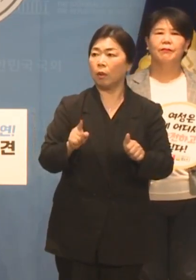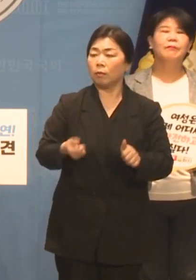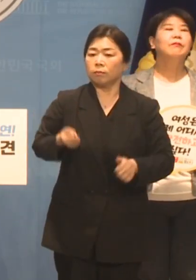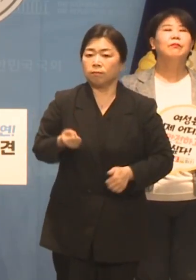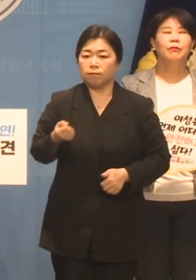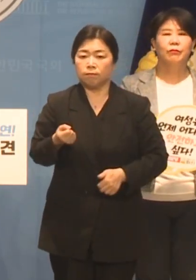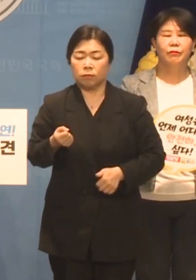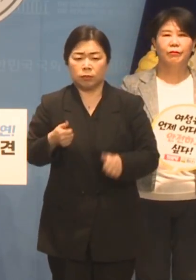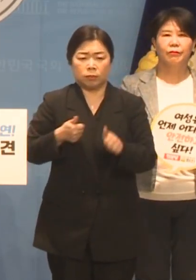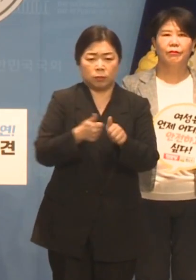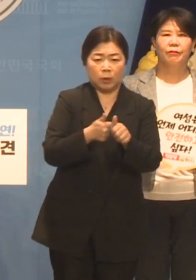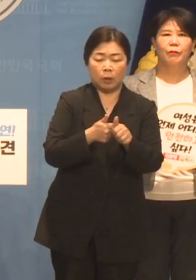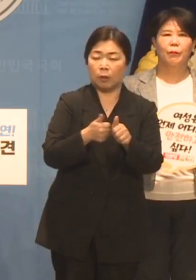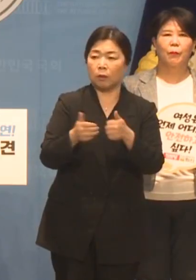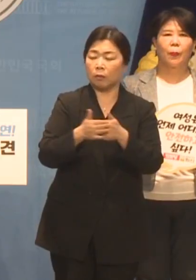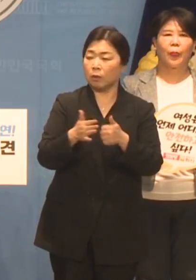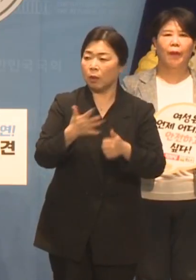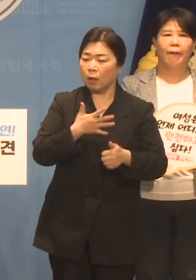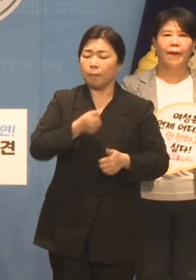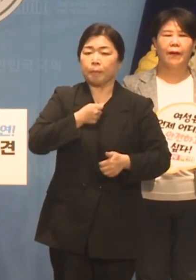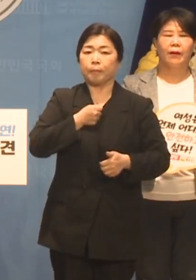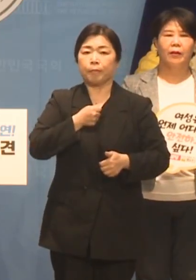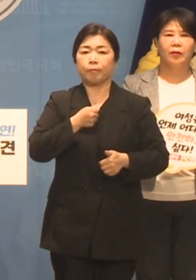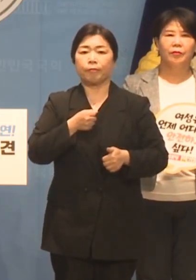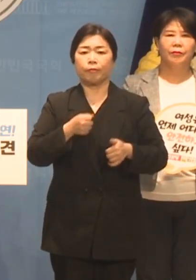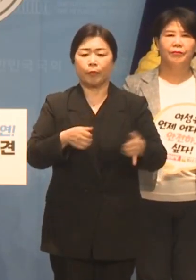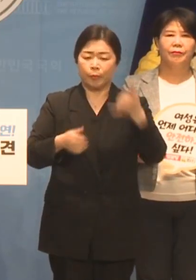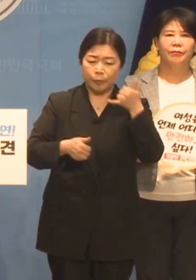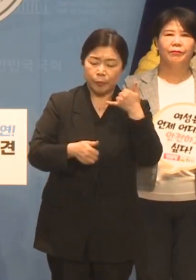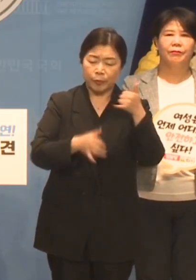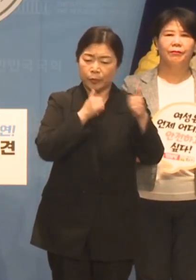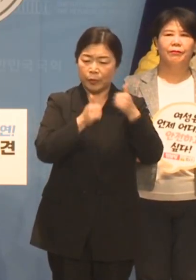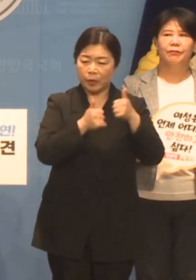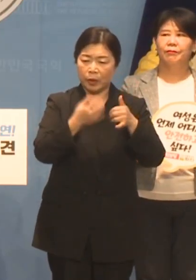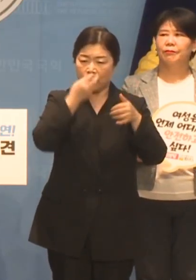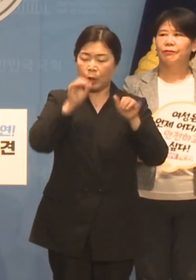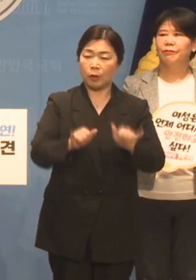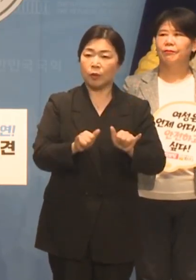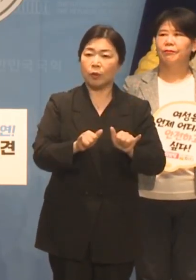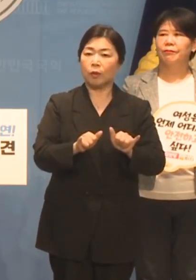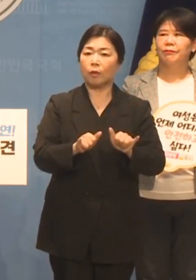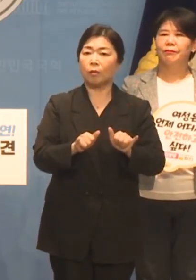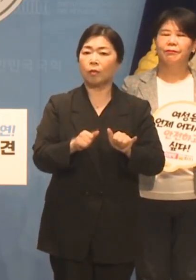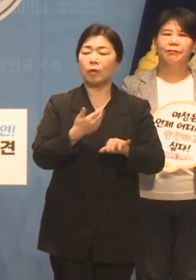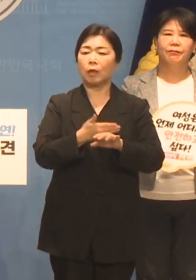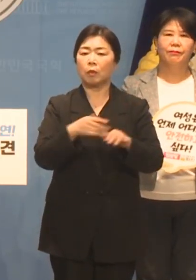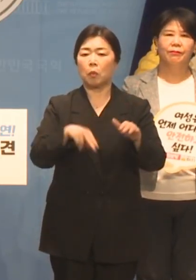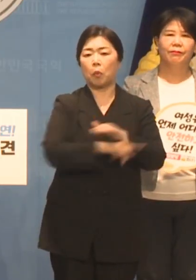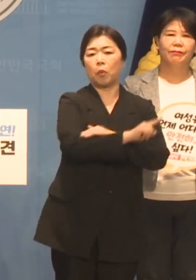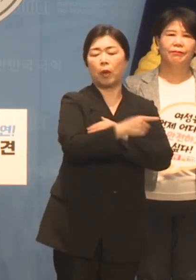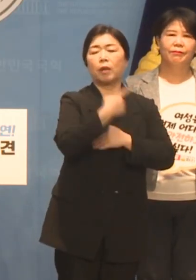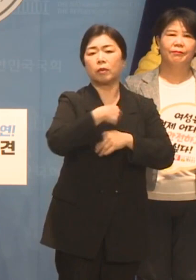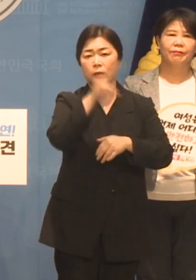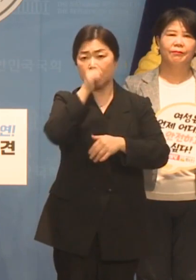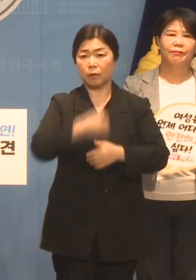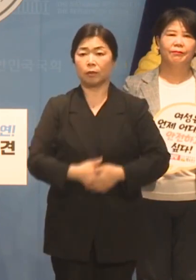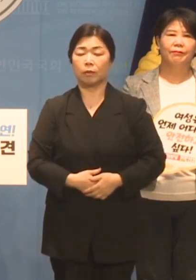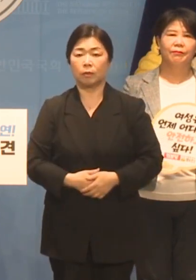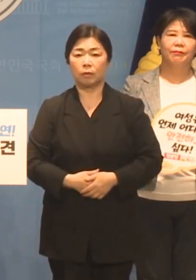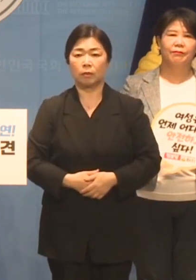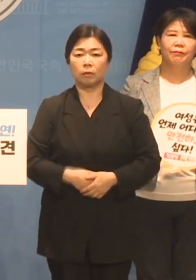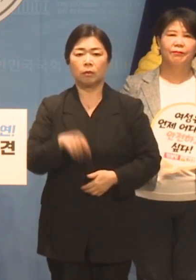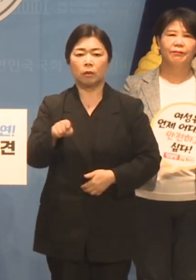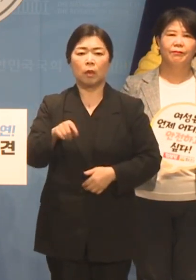들고 바짝 뒤따라오길래 급히 통화하는 척을 하고 다른 길로 샜던 적이 있습니다. 이러한